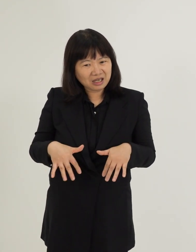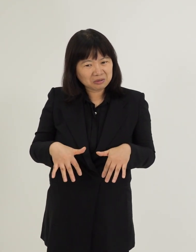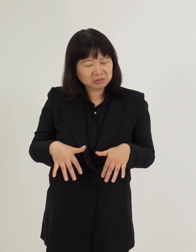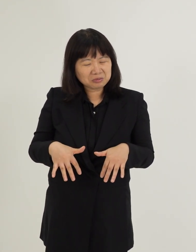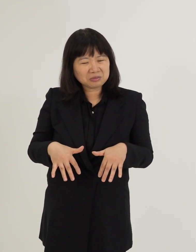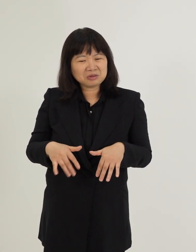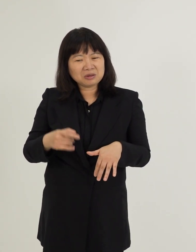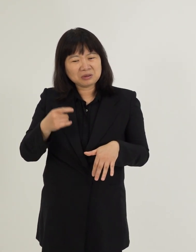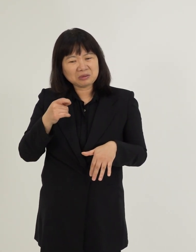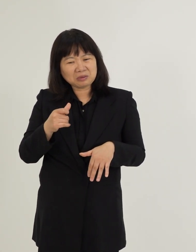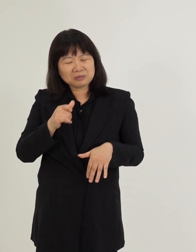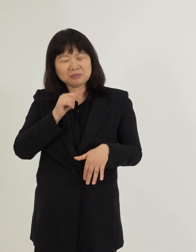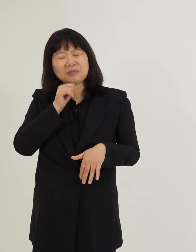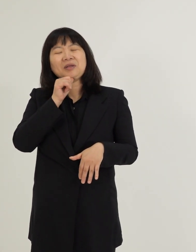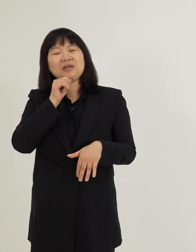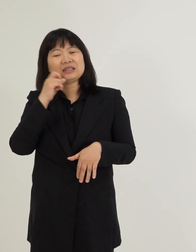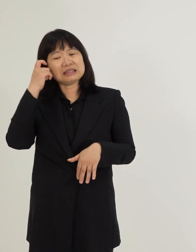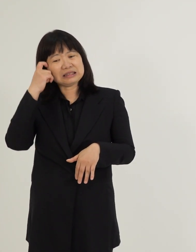기독교의 역설이에요.